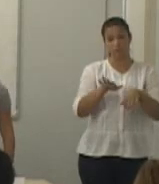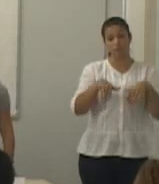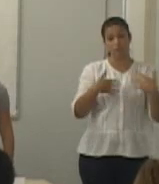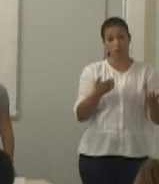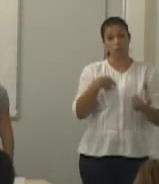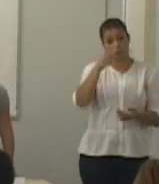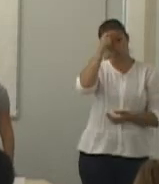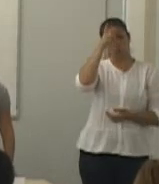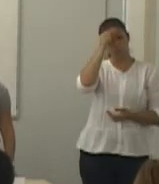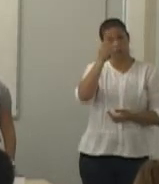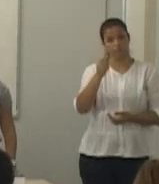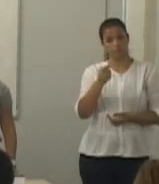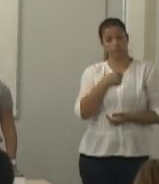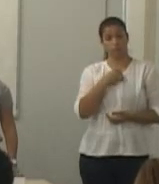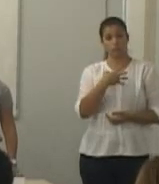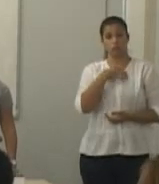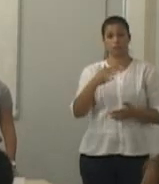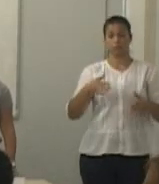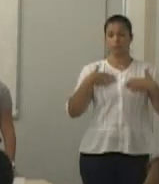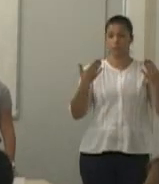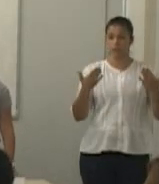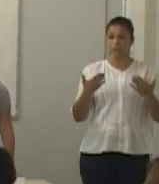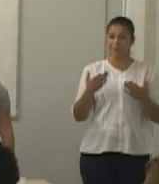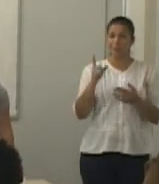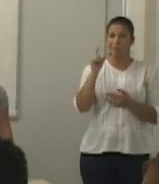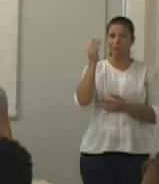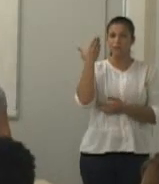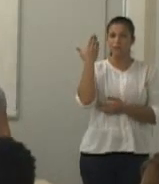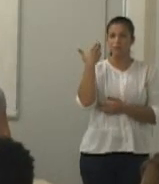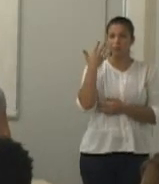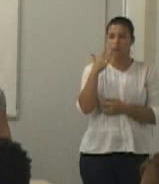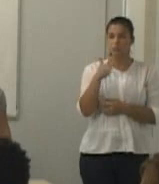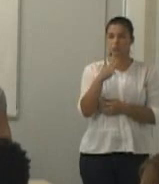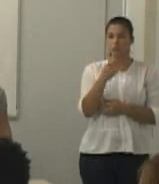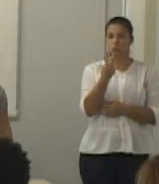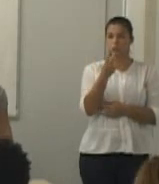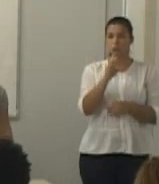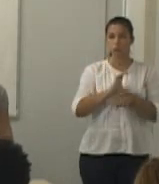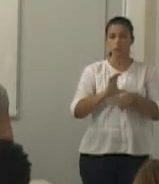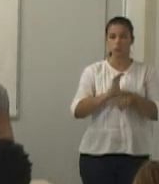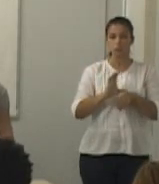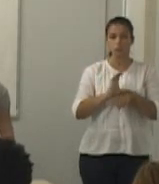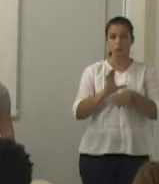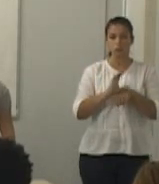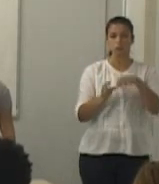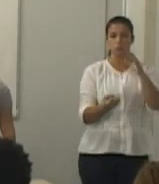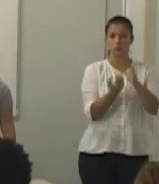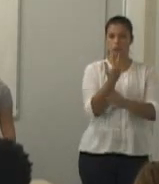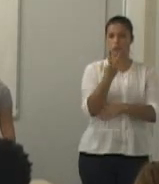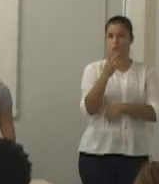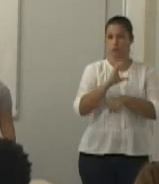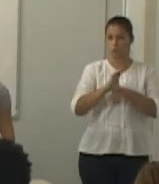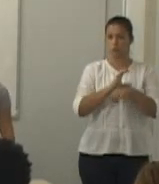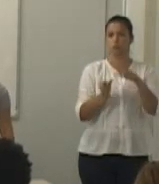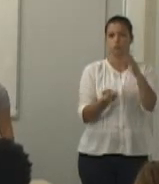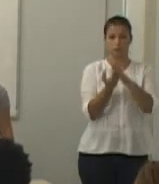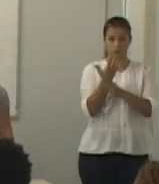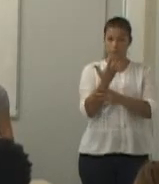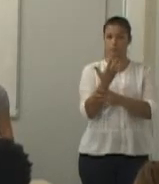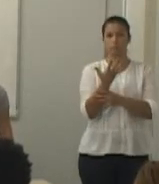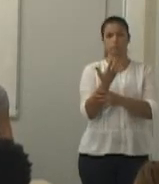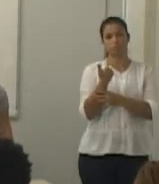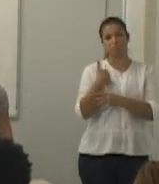surpresa que há pouco tempo mais dois cursos estavam sendo criados e não sei